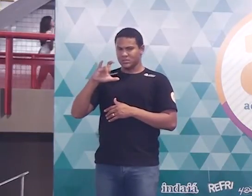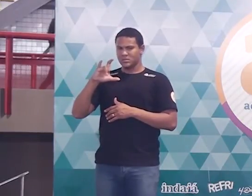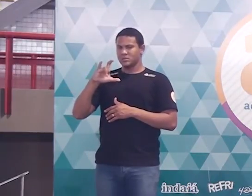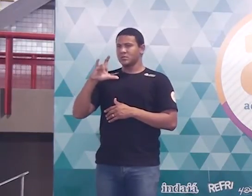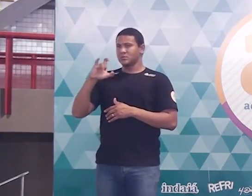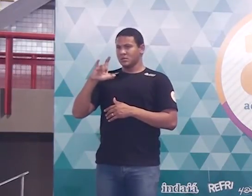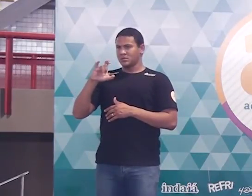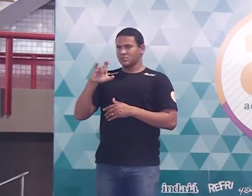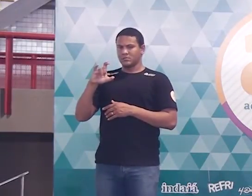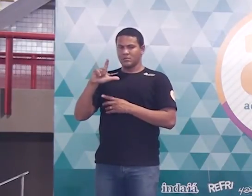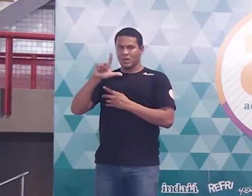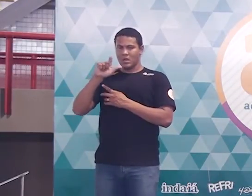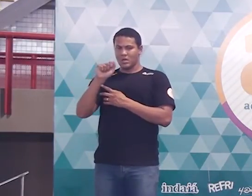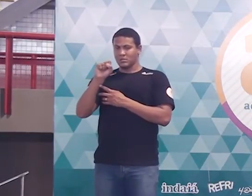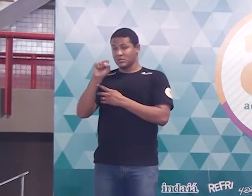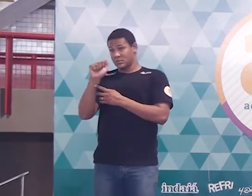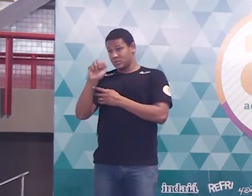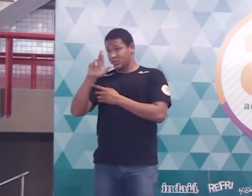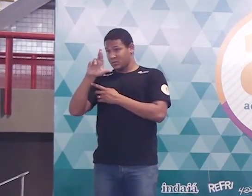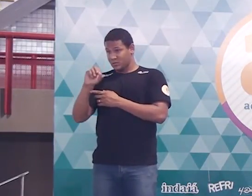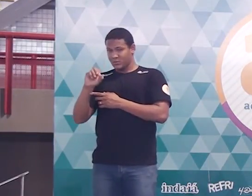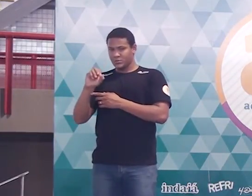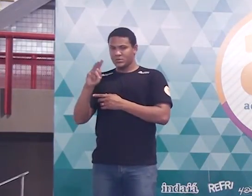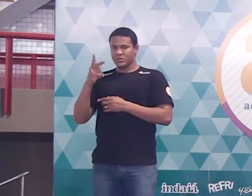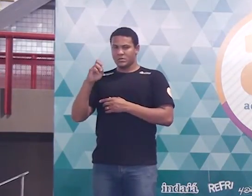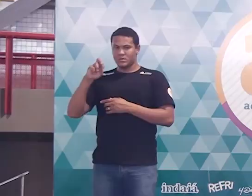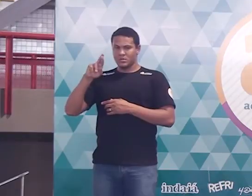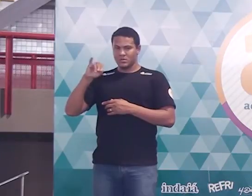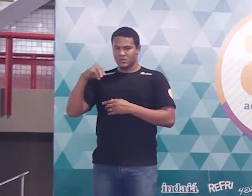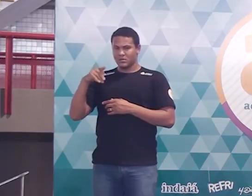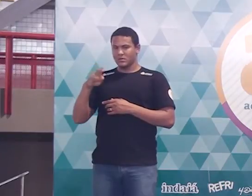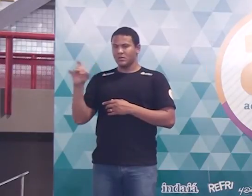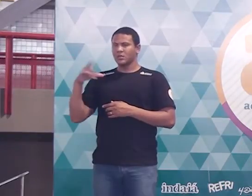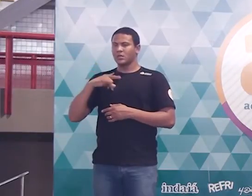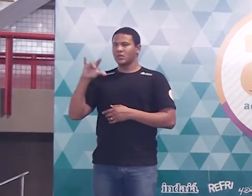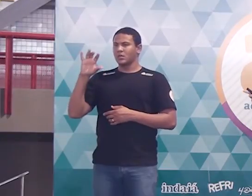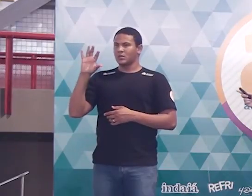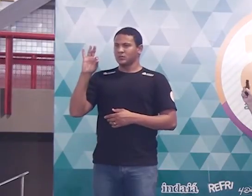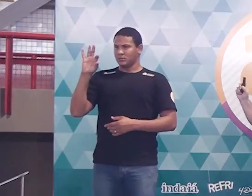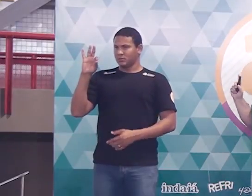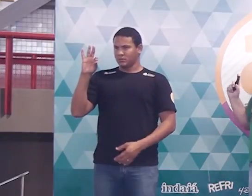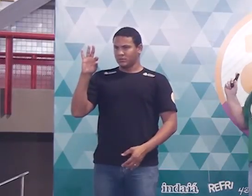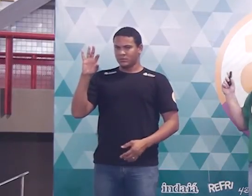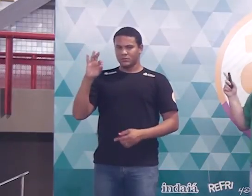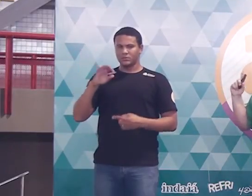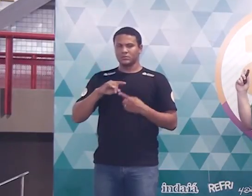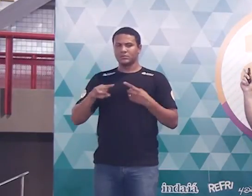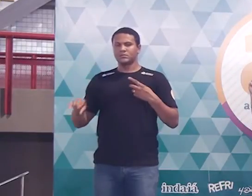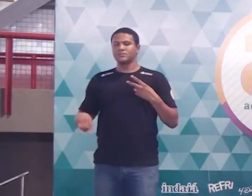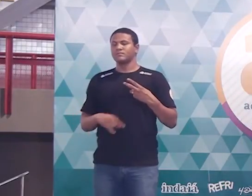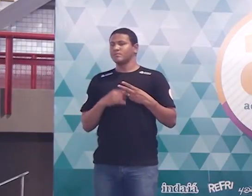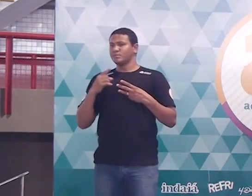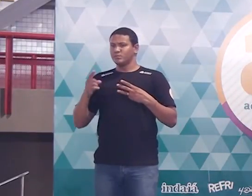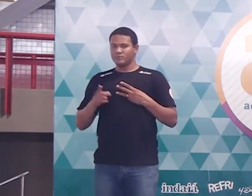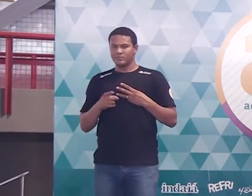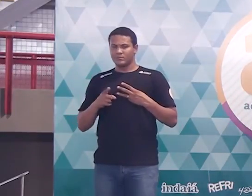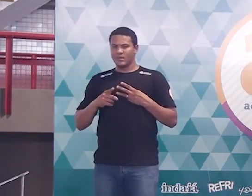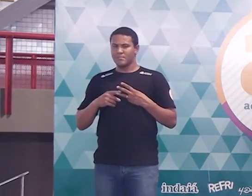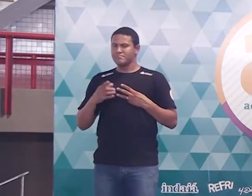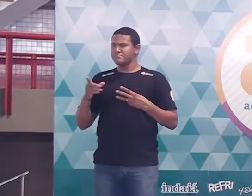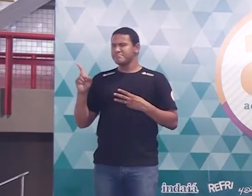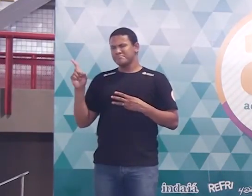Lázaro com S, ok? Então, @LázaroHenrique. O Twitter também, Lázaro Henrique. Mas dessas redes sociais